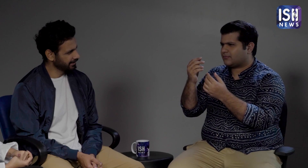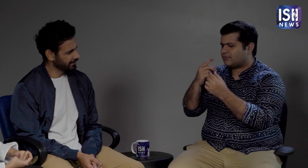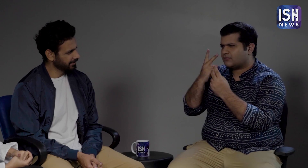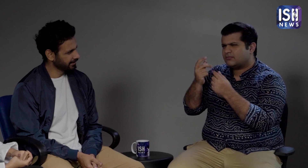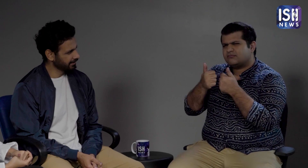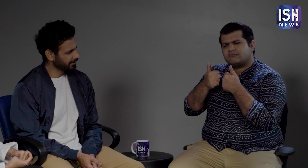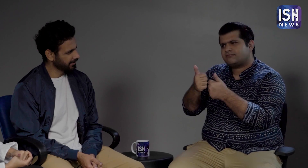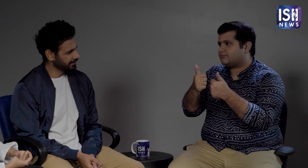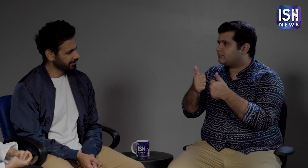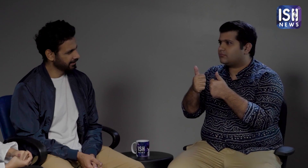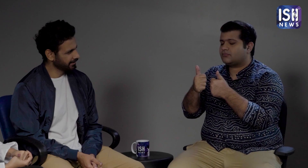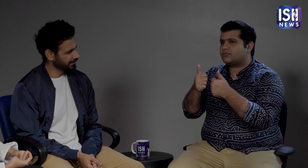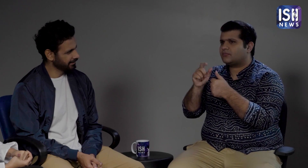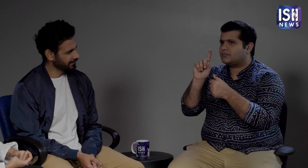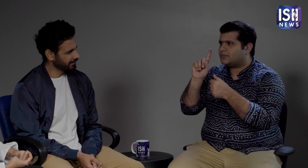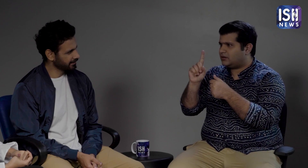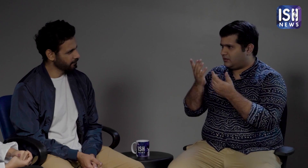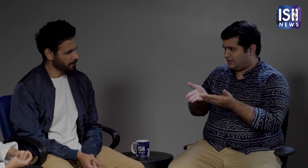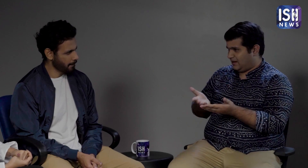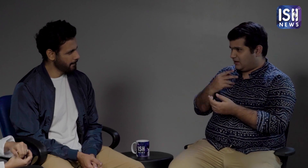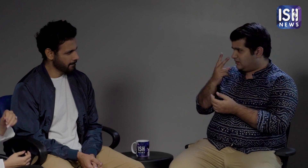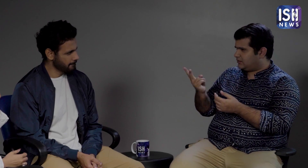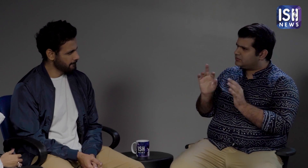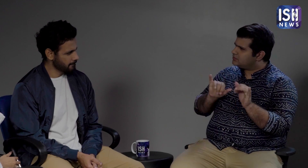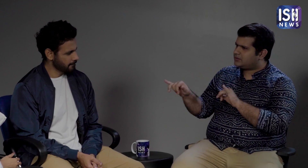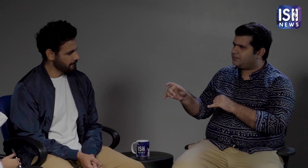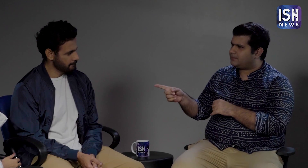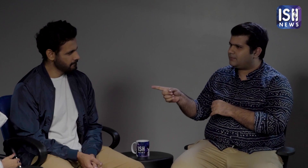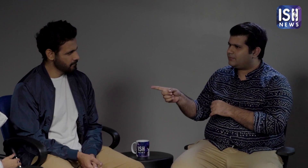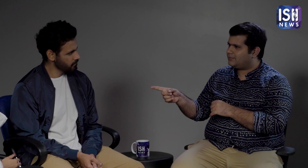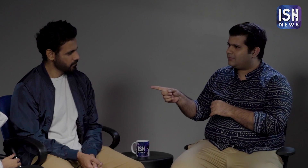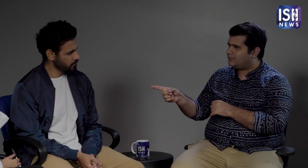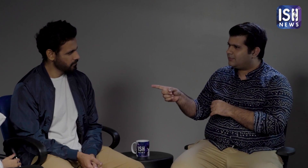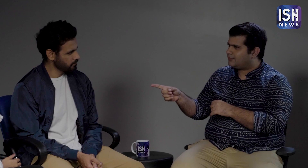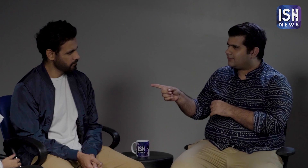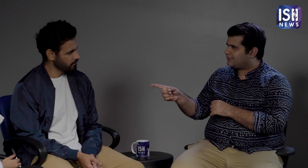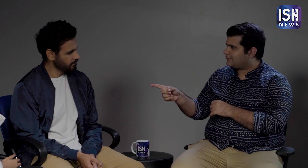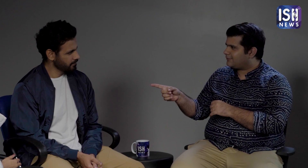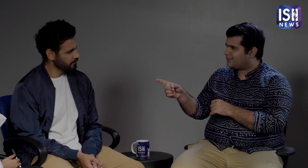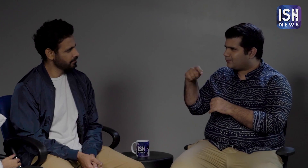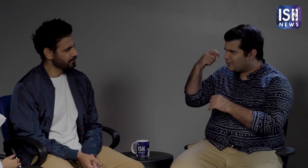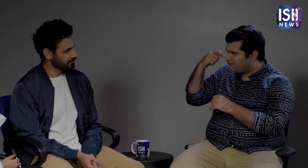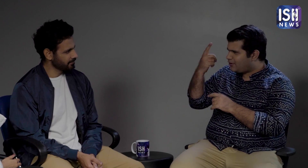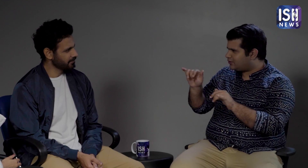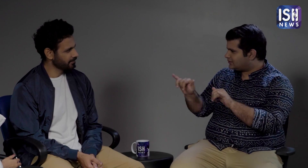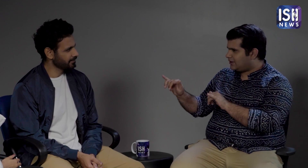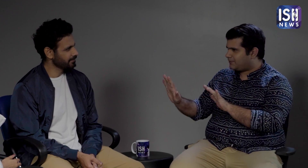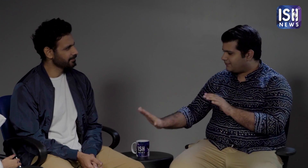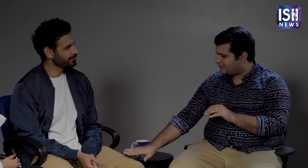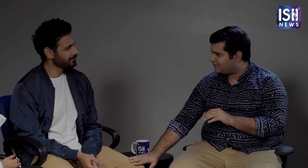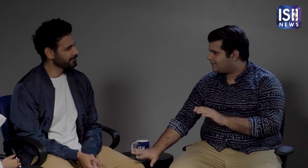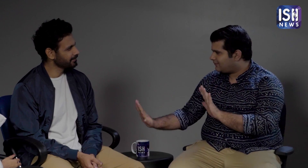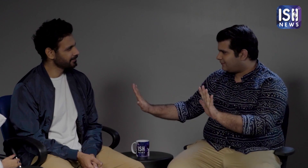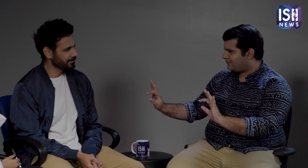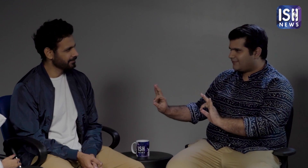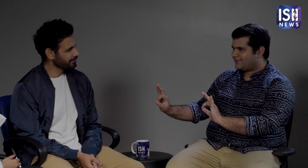को पूरे मूवी में एनकरेज ही कर रहे हो, और अभी रियल लाइफ में भी आप बहुत पॉजिटिव है। मूवी